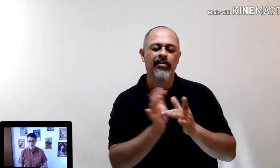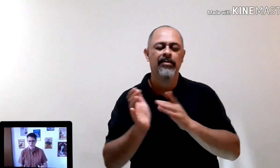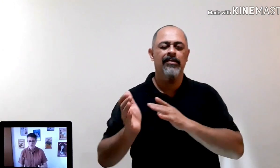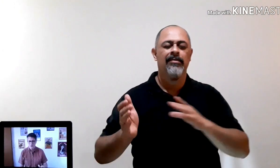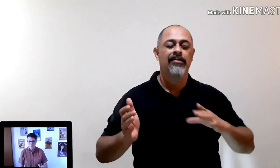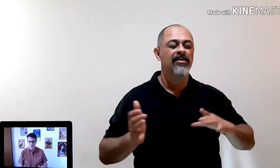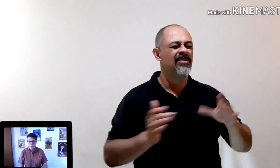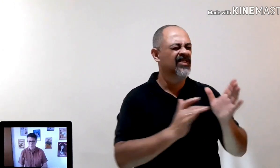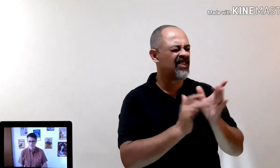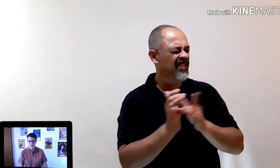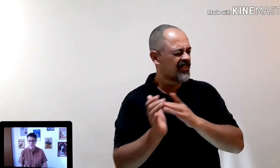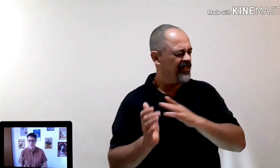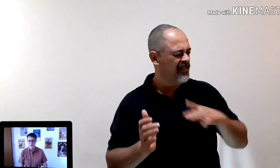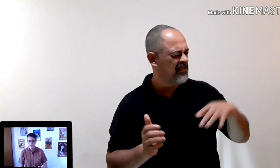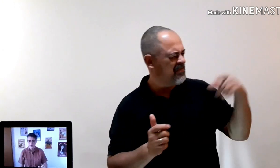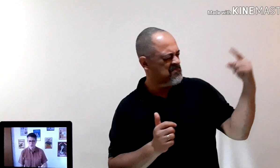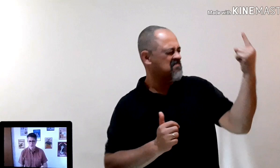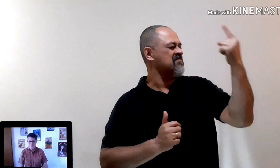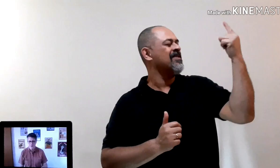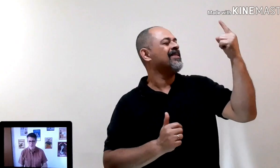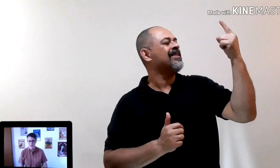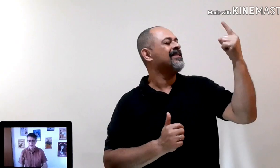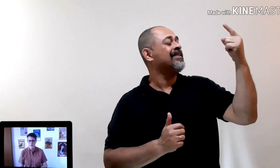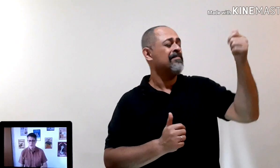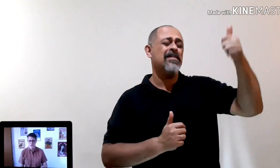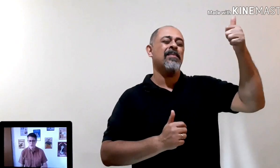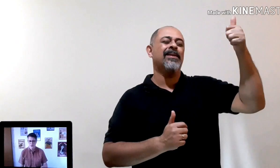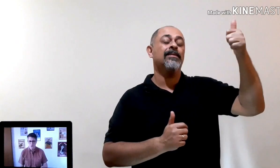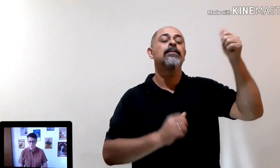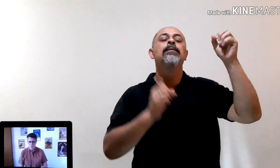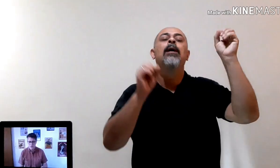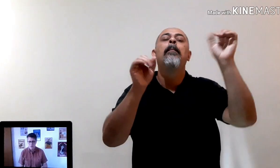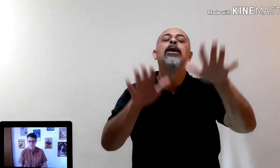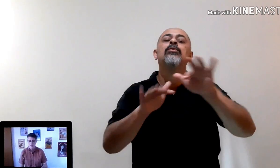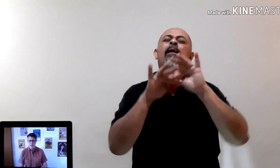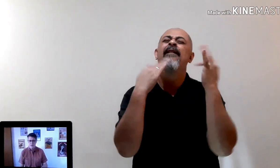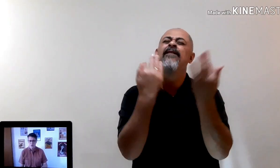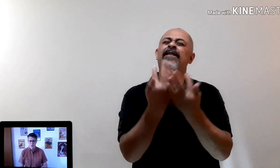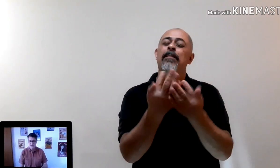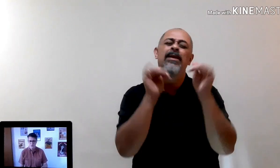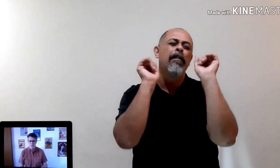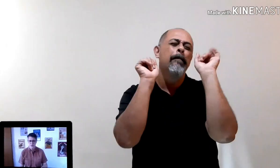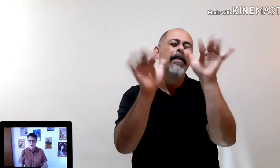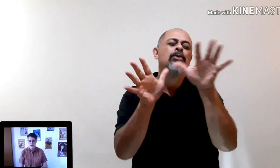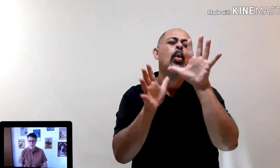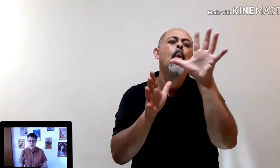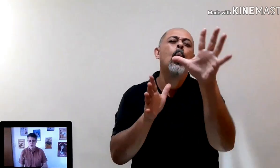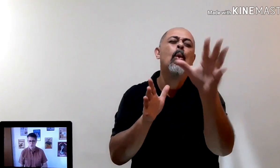supremo. Abençoa-nos, Senhor, nesse dia, abençoa as nossas famílias, abençoa-nos a todos, Senhor.